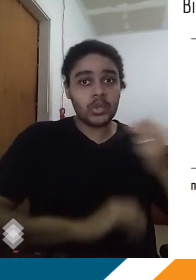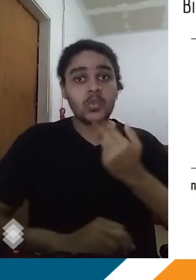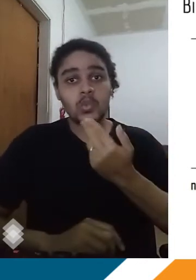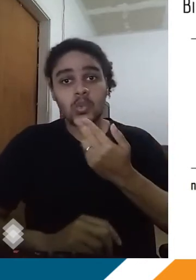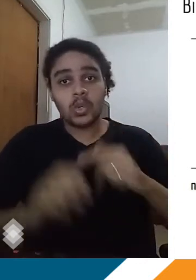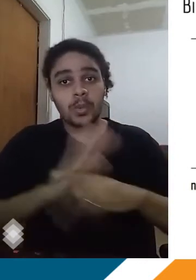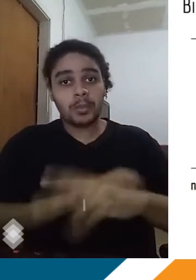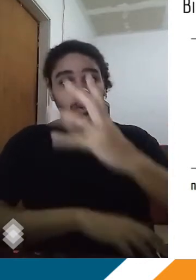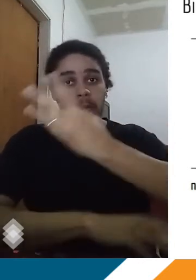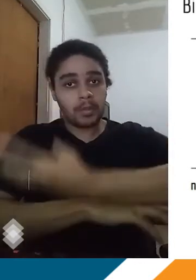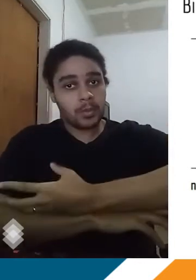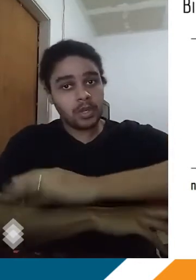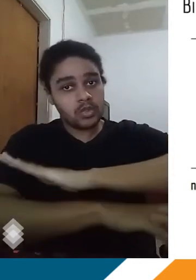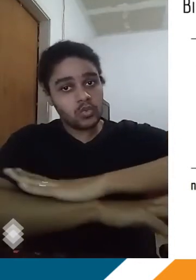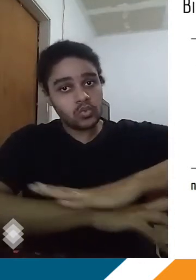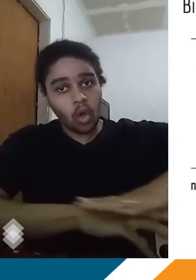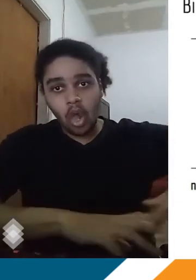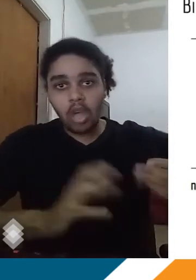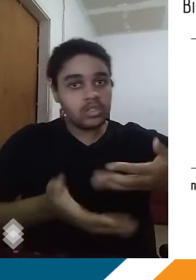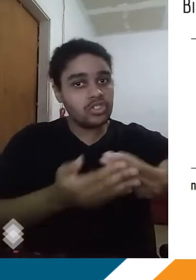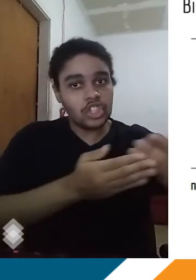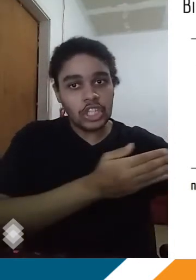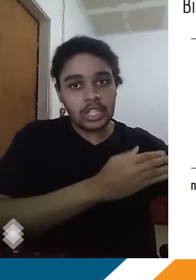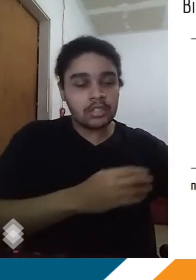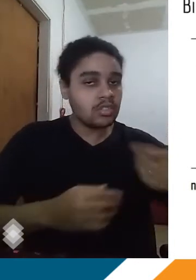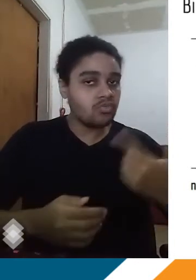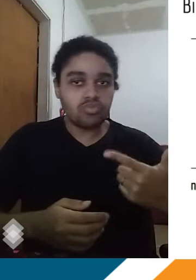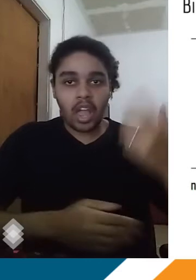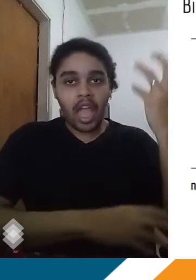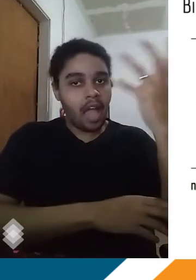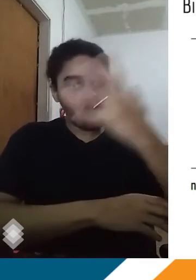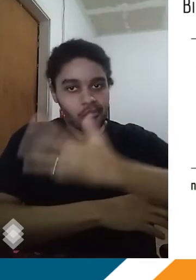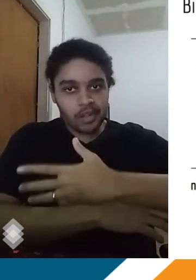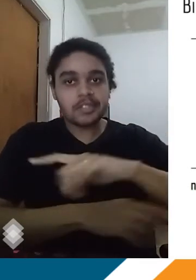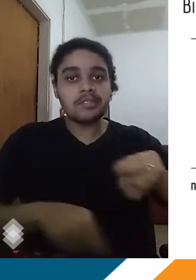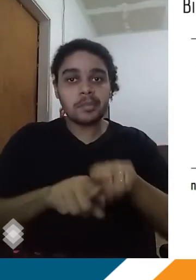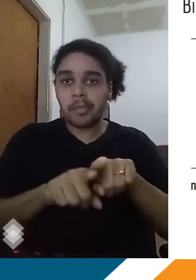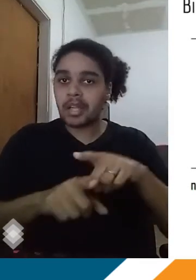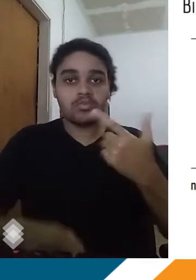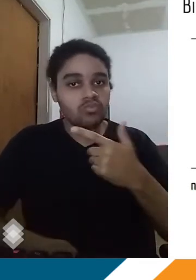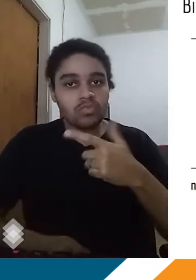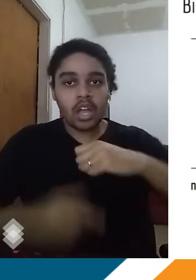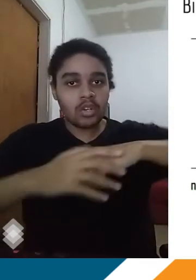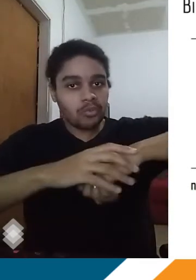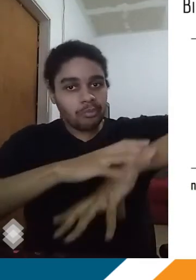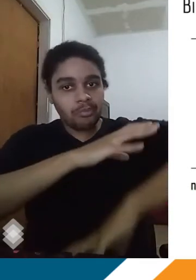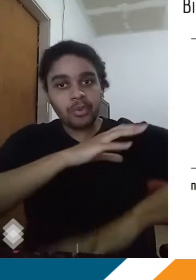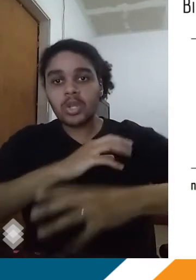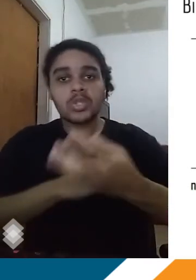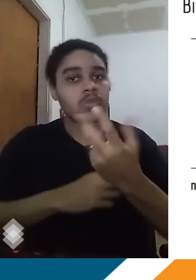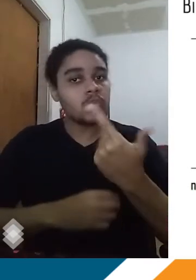não tenho como ter recomposição de serrapilheira, porque eu não tenho árvore para cair, para morrer, e eu também não tenho essas raízes profundas que